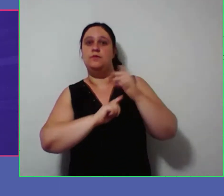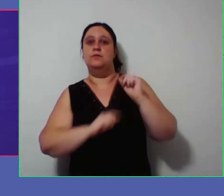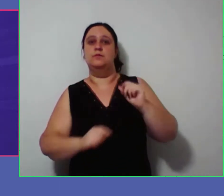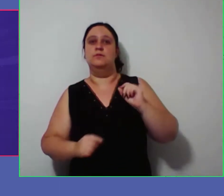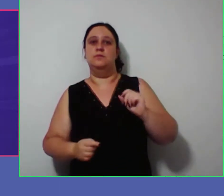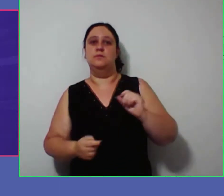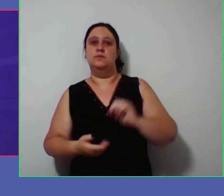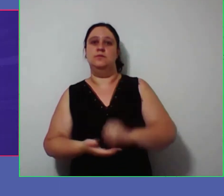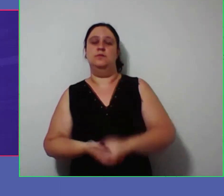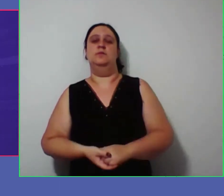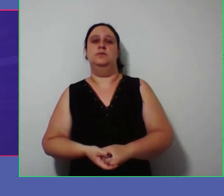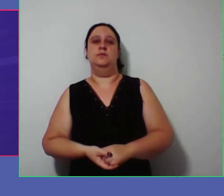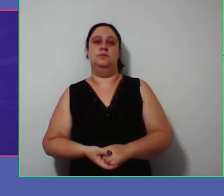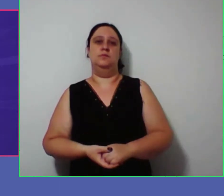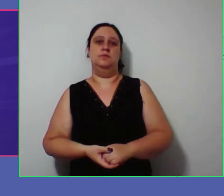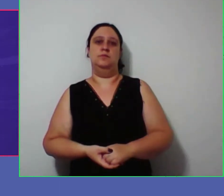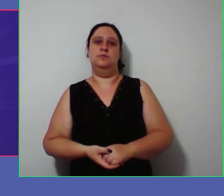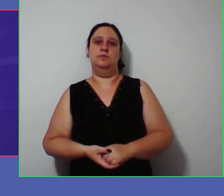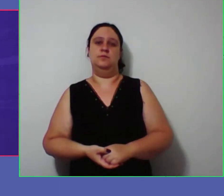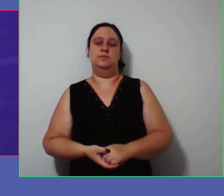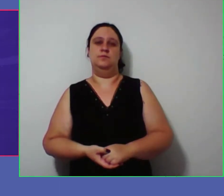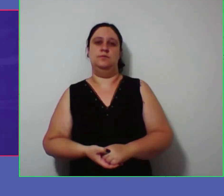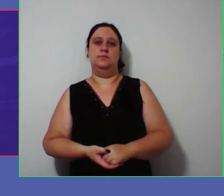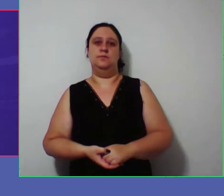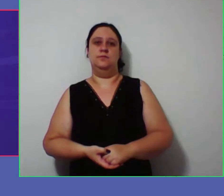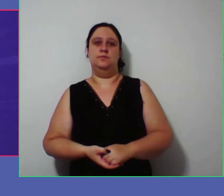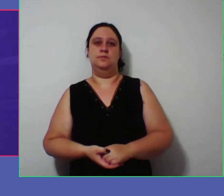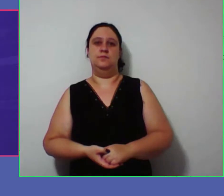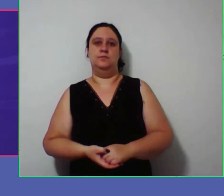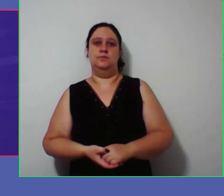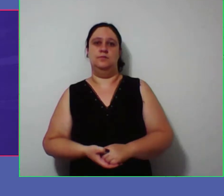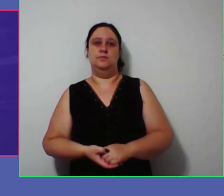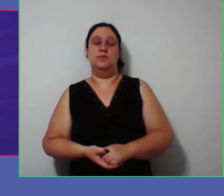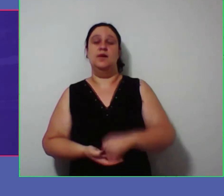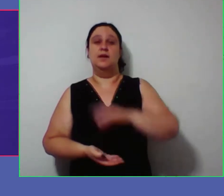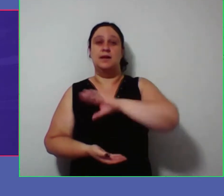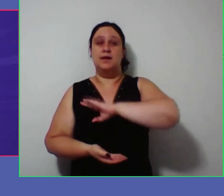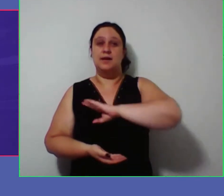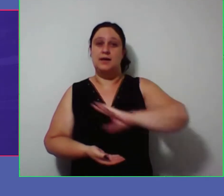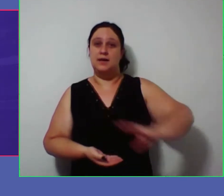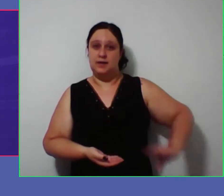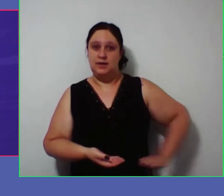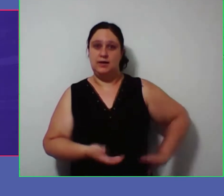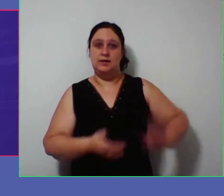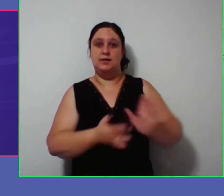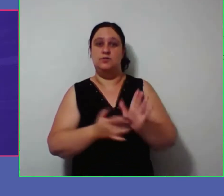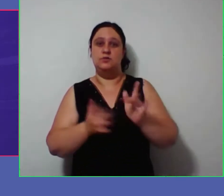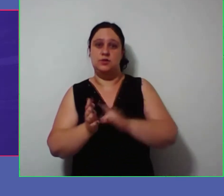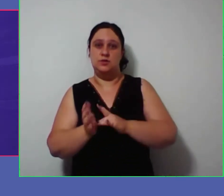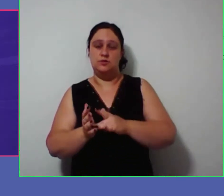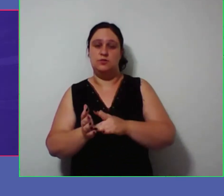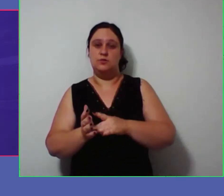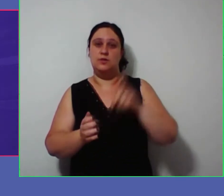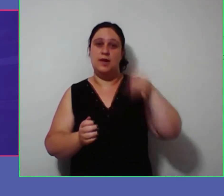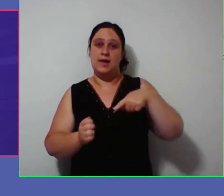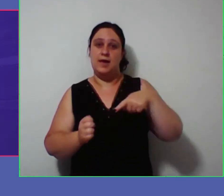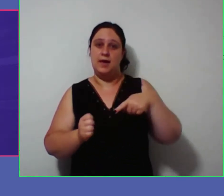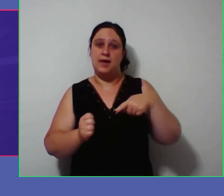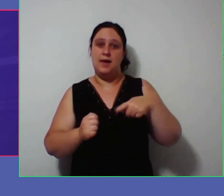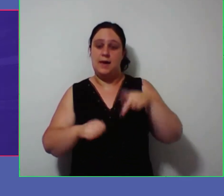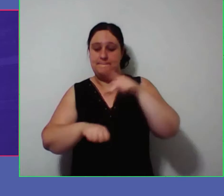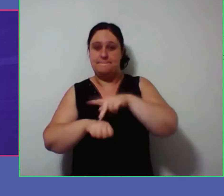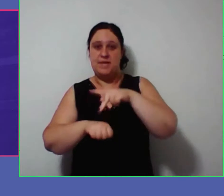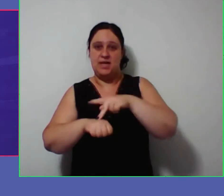que, sendo Ele mesmo, Cristo Jesus, a pedra angular. Então,